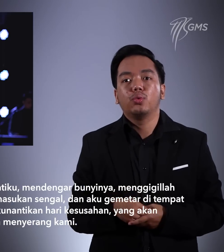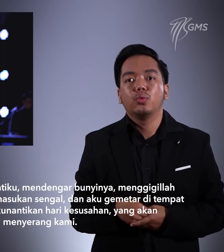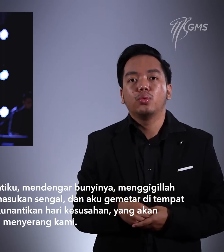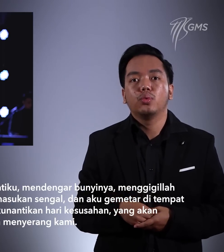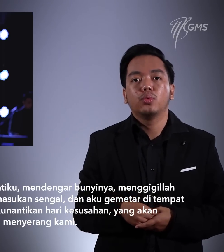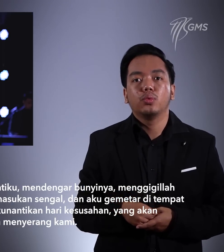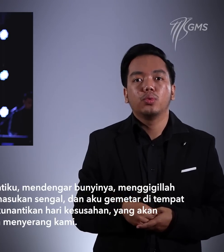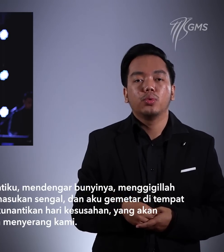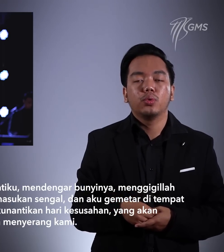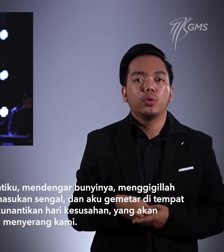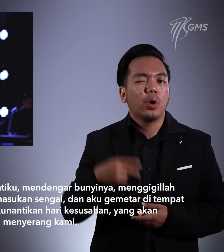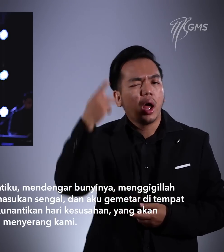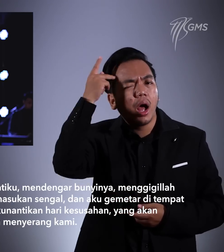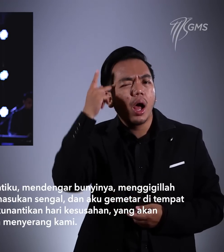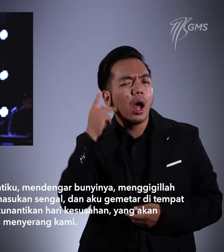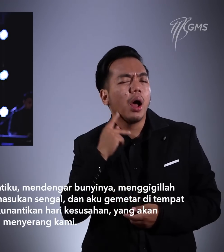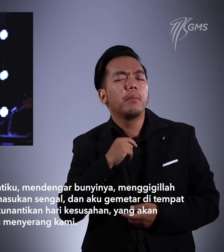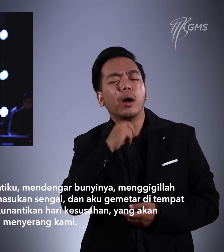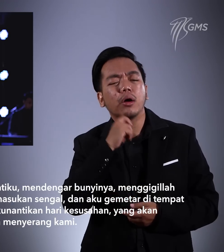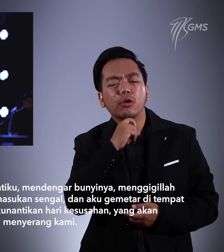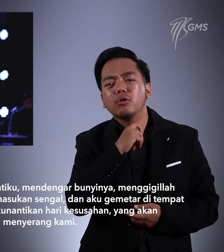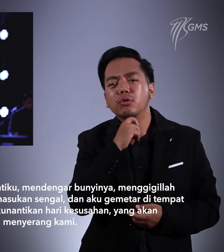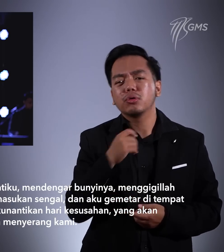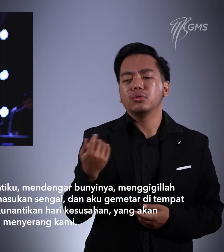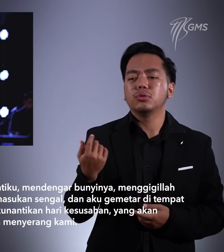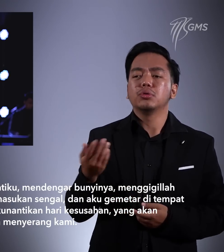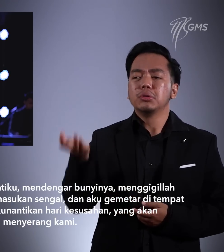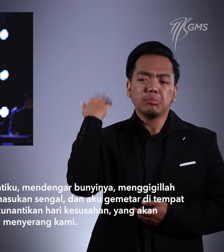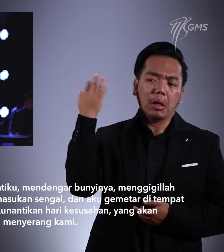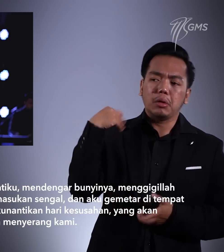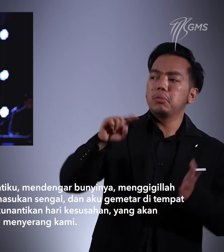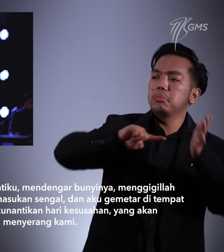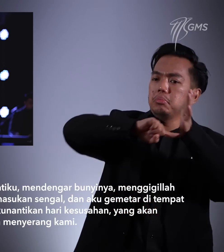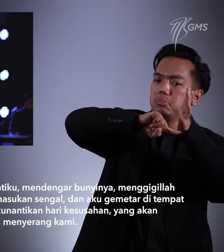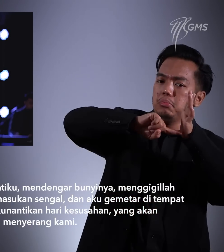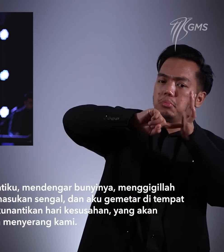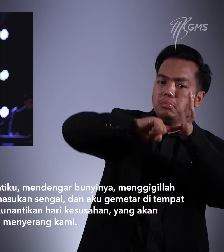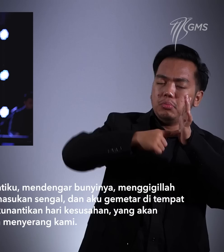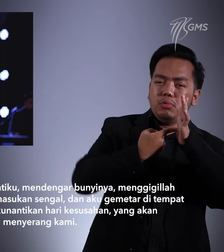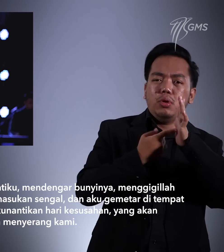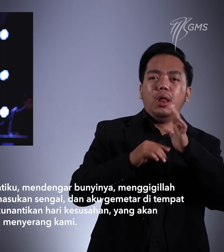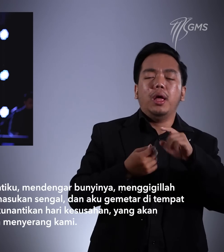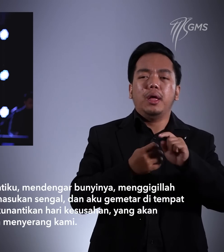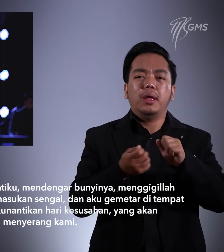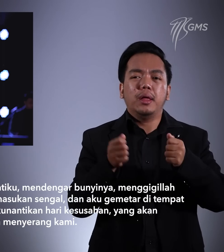kami. Setahu saya Habakuk tadi mulai buku ini dengan kondisi dan keadaan tonasi yang panik.